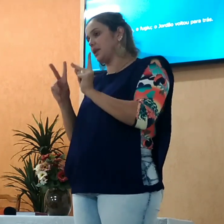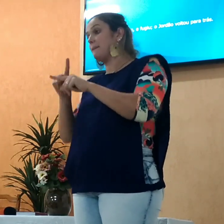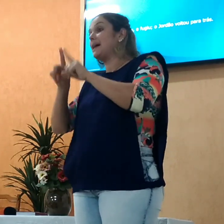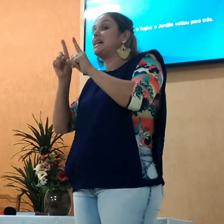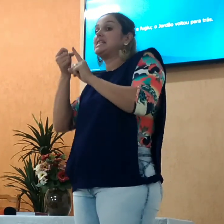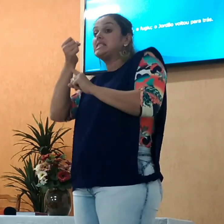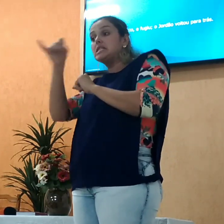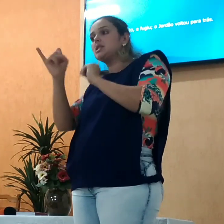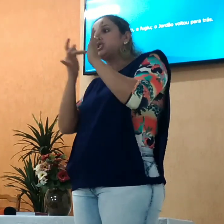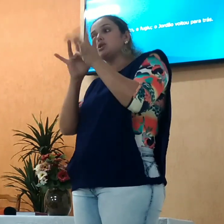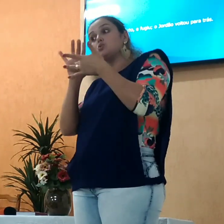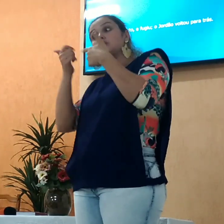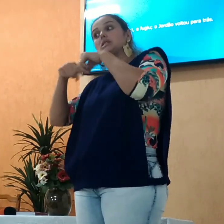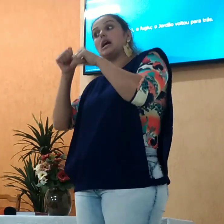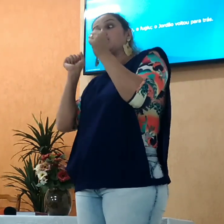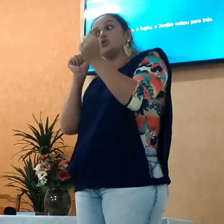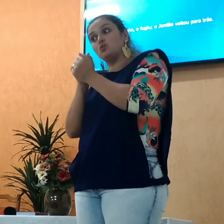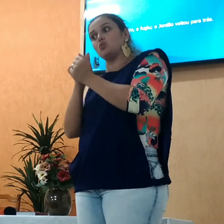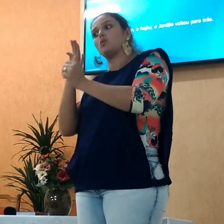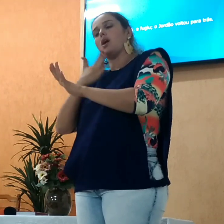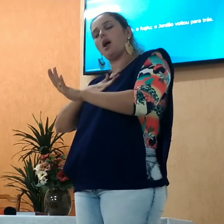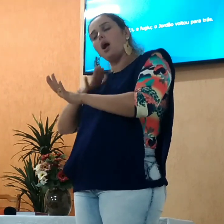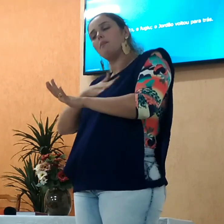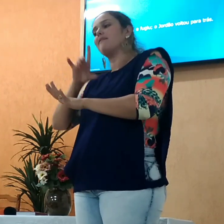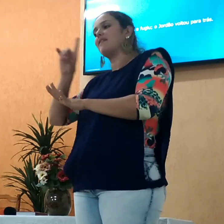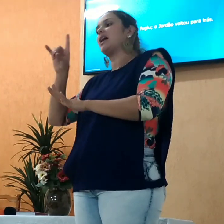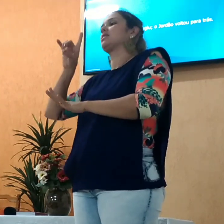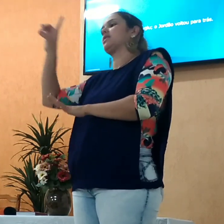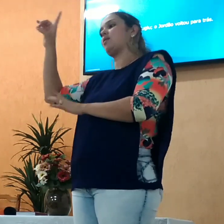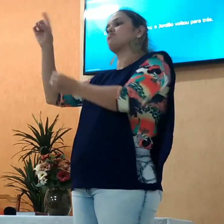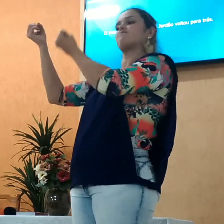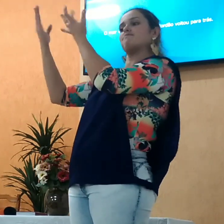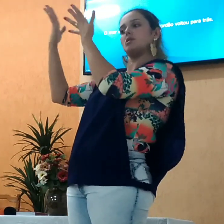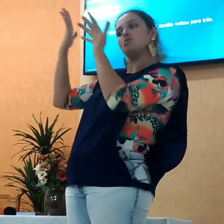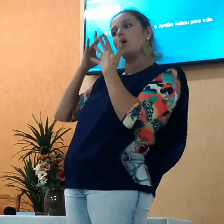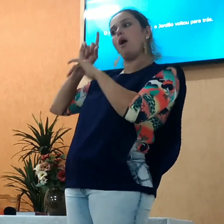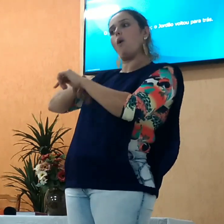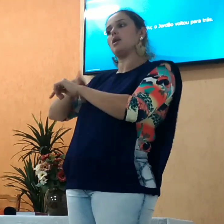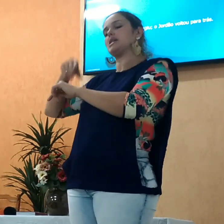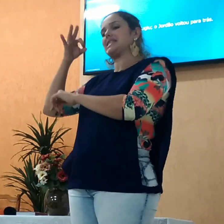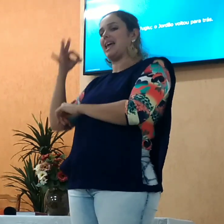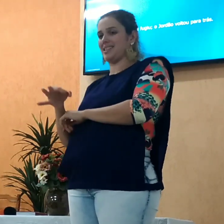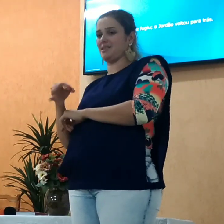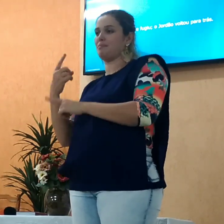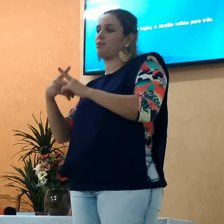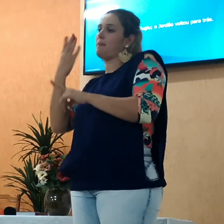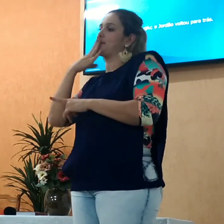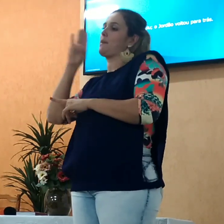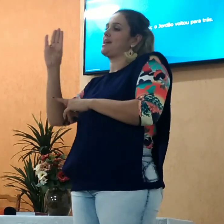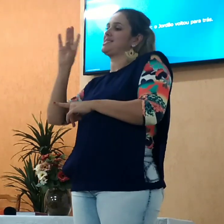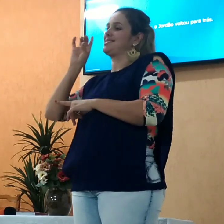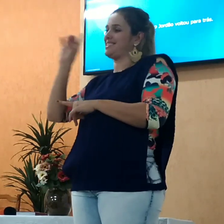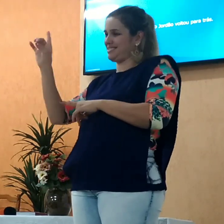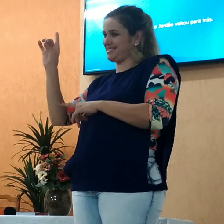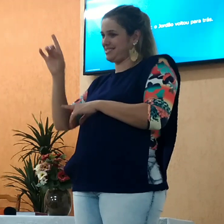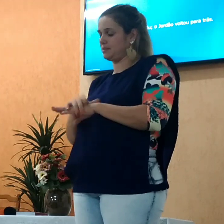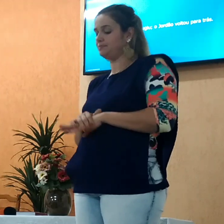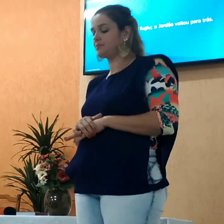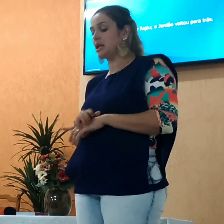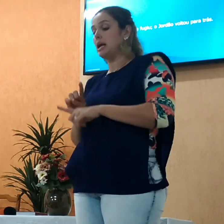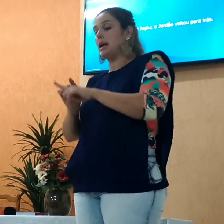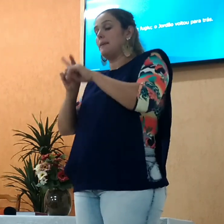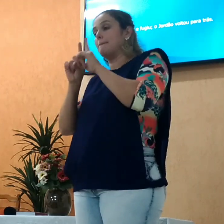Jordão vai abrir. A dificuldade vai ser dissipada, porque esta é a promessa do Senhor. Mas se o sacerdote